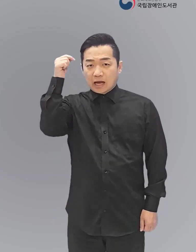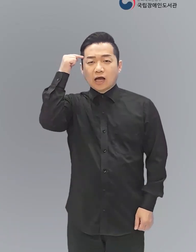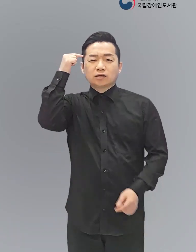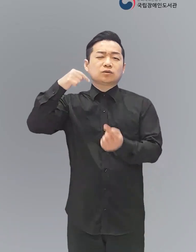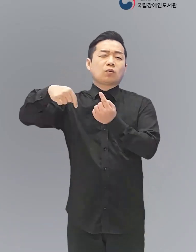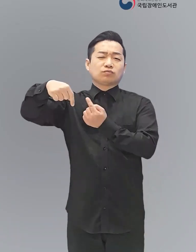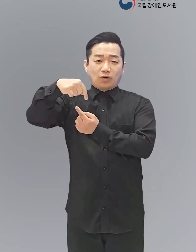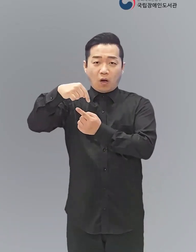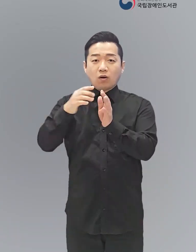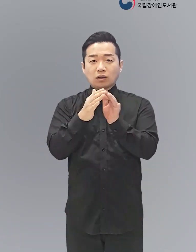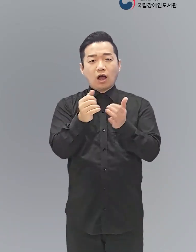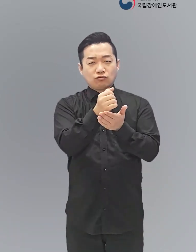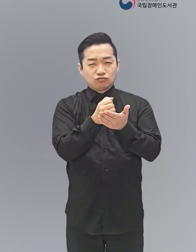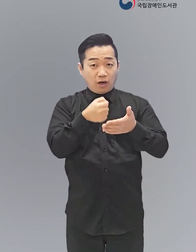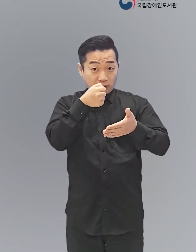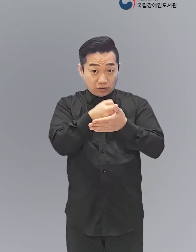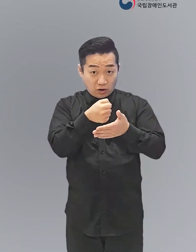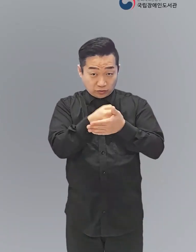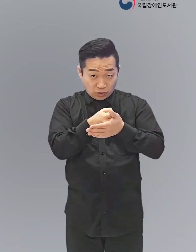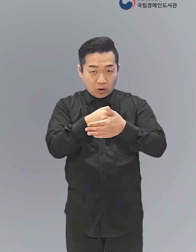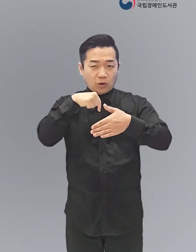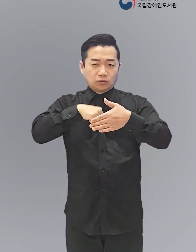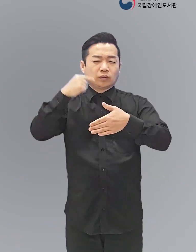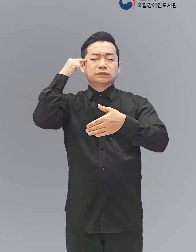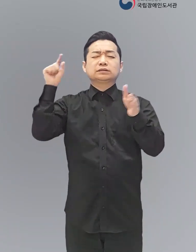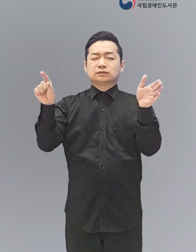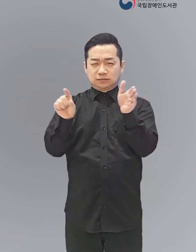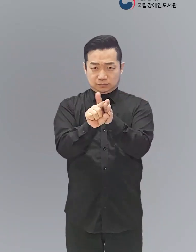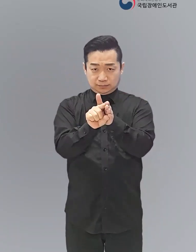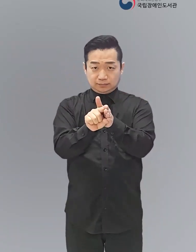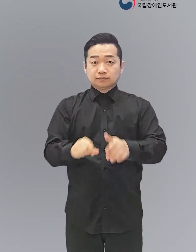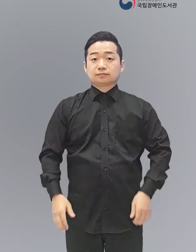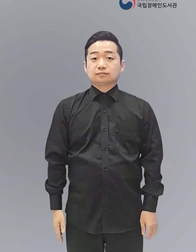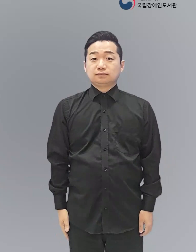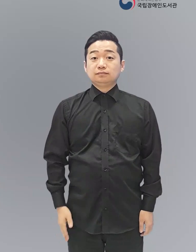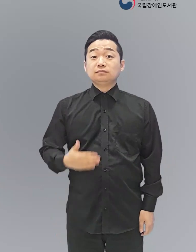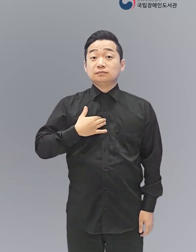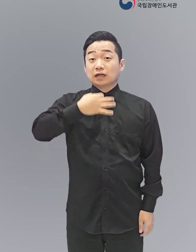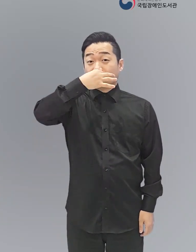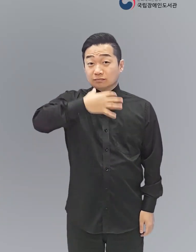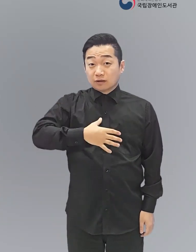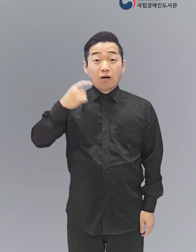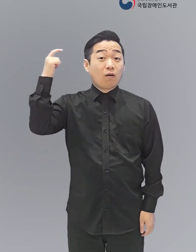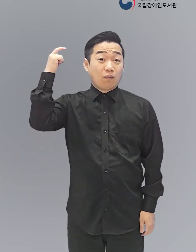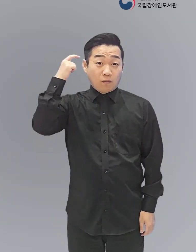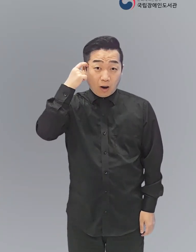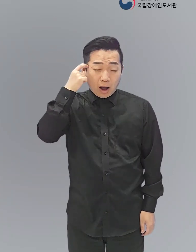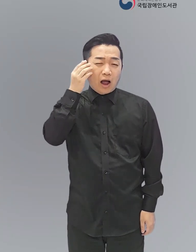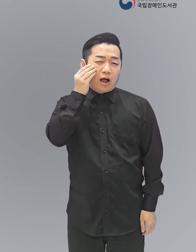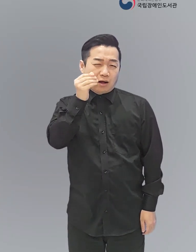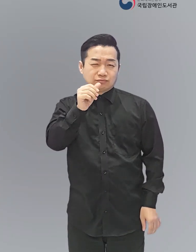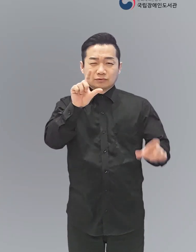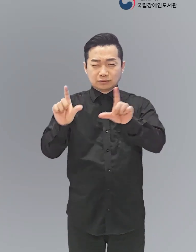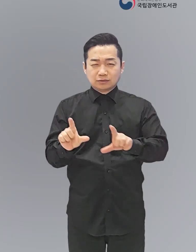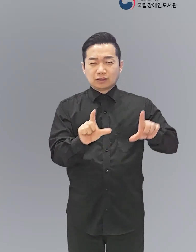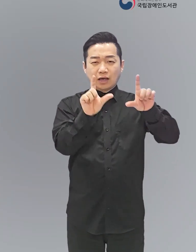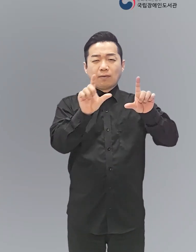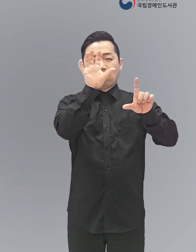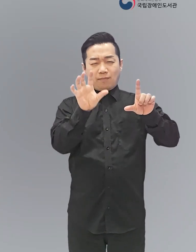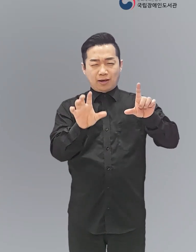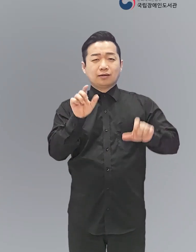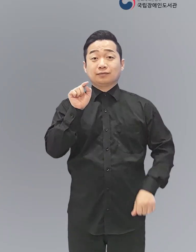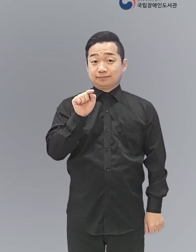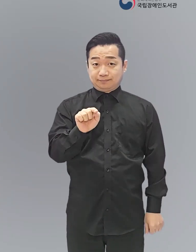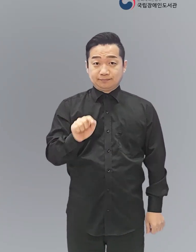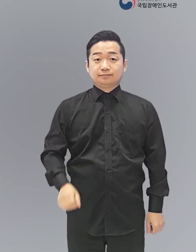인생 소프트웨어, 사람의 운명을 결정짓는 신념. 나를 힘들게 하는 것은 익숙한 삶의